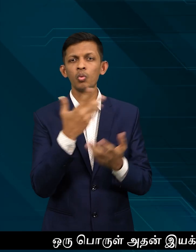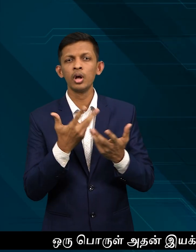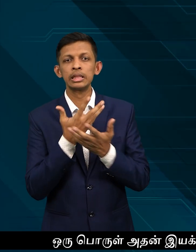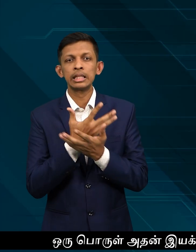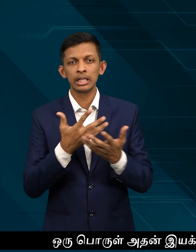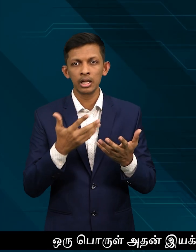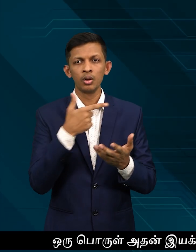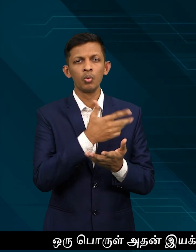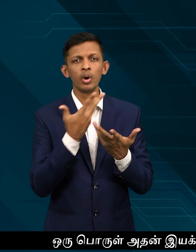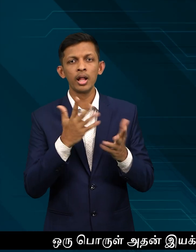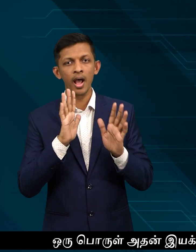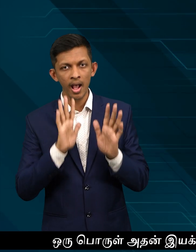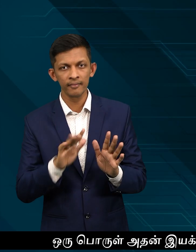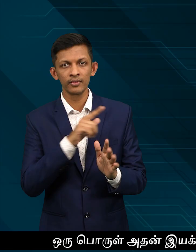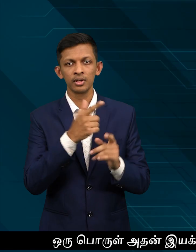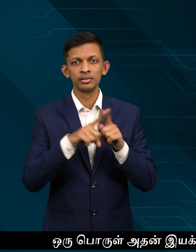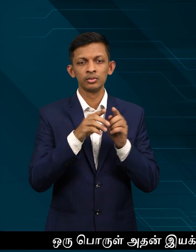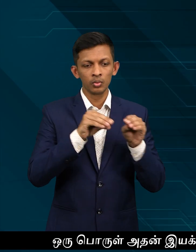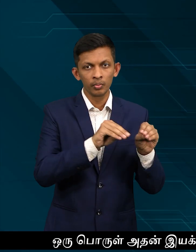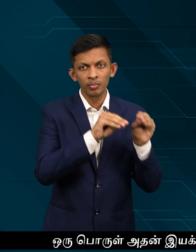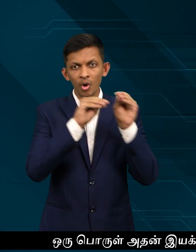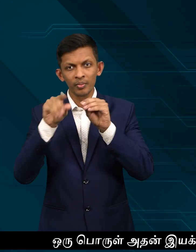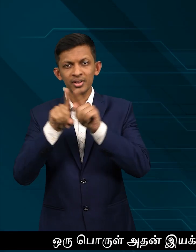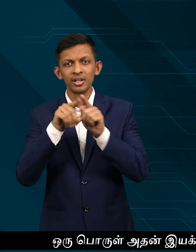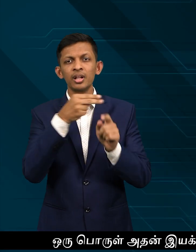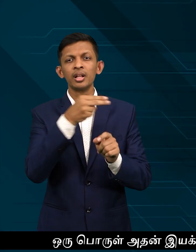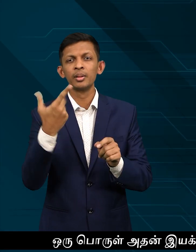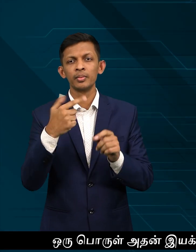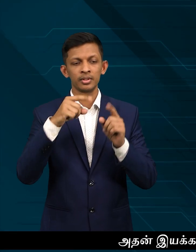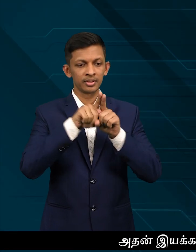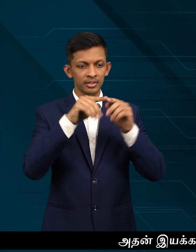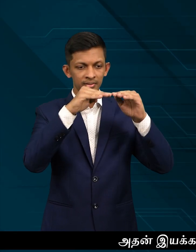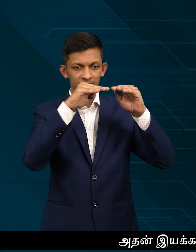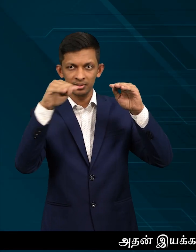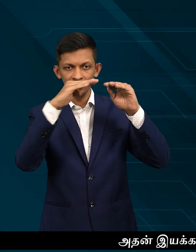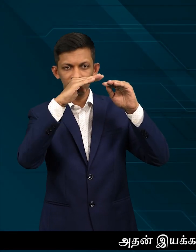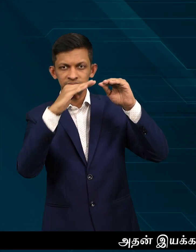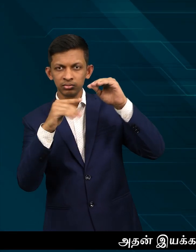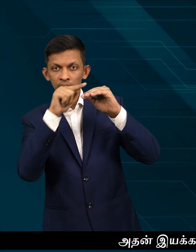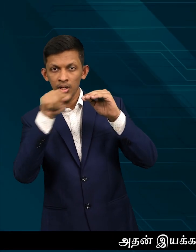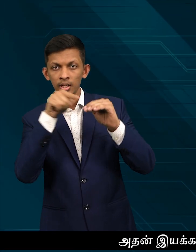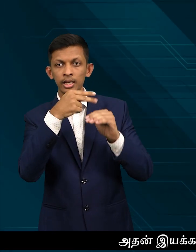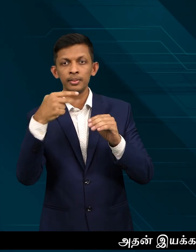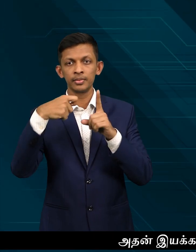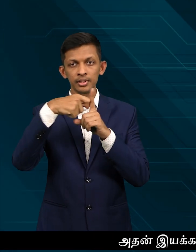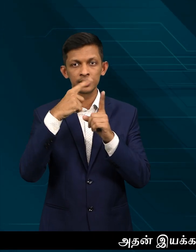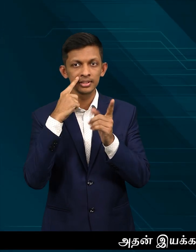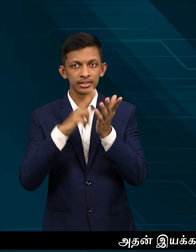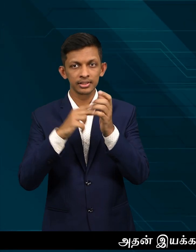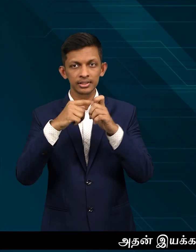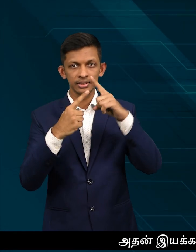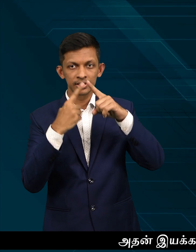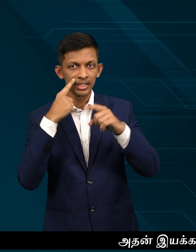பொருள் அதன் இயக்கத்தின் காரணமாக கொண்டிருக்கும் ஆற்றலை அதன் இயக்க ஆற்றல் என்று அழைக்கப்படுகிறது.